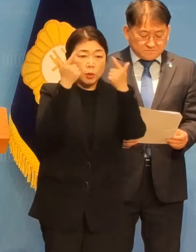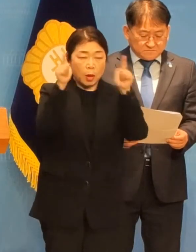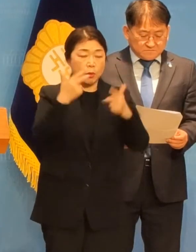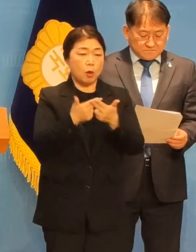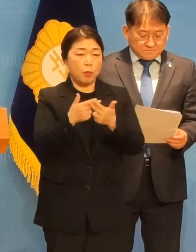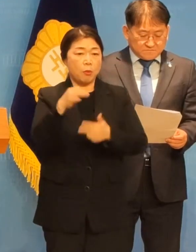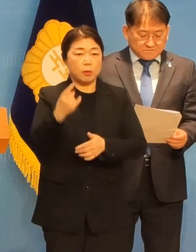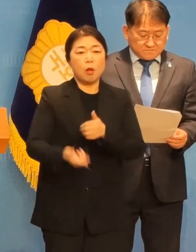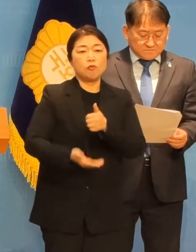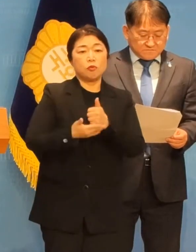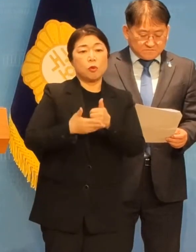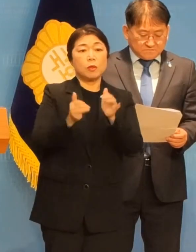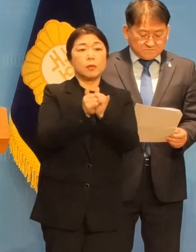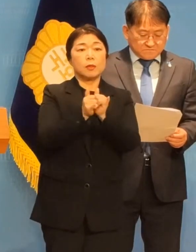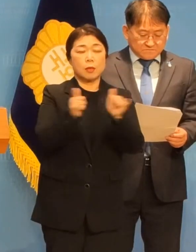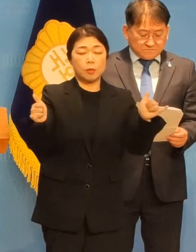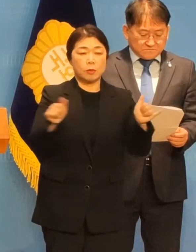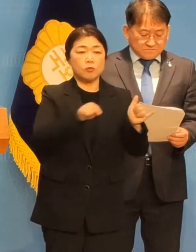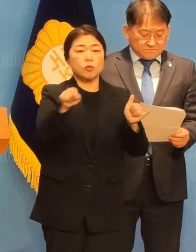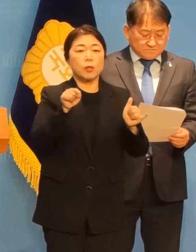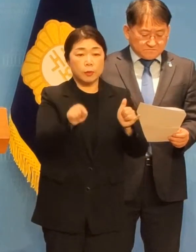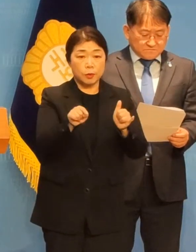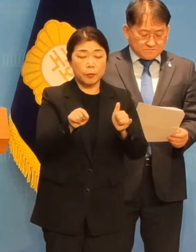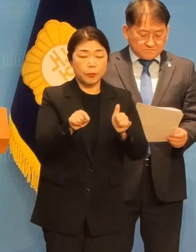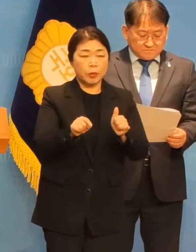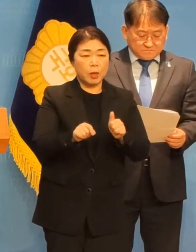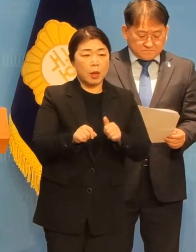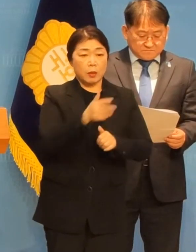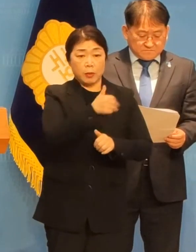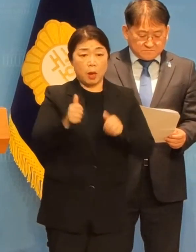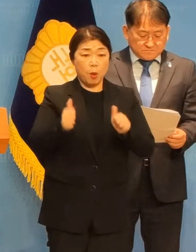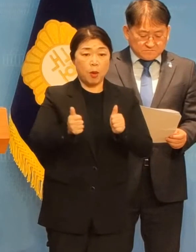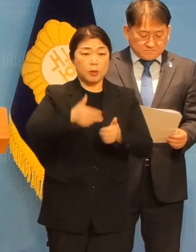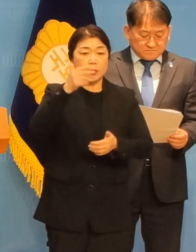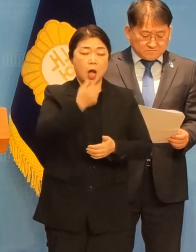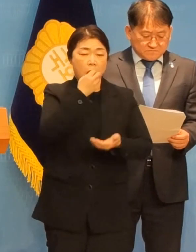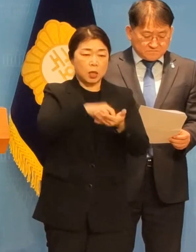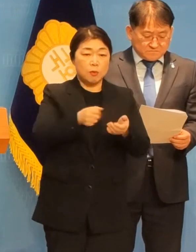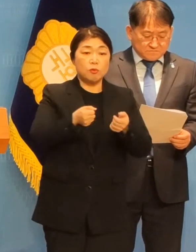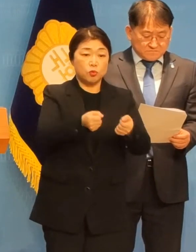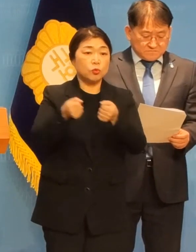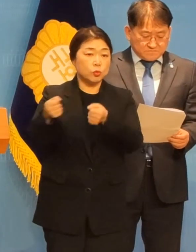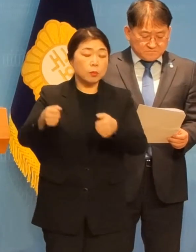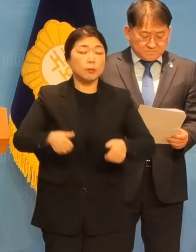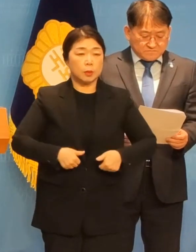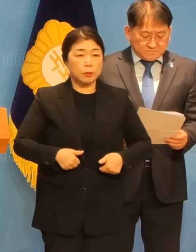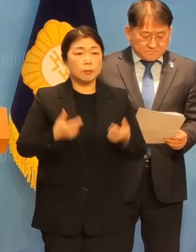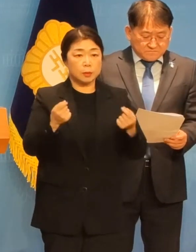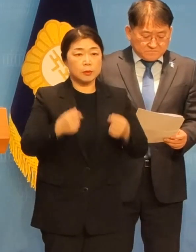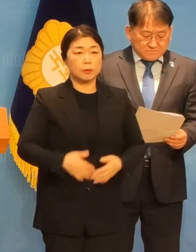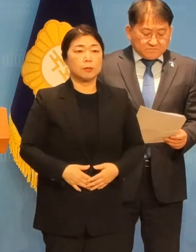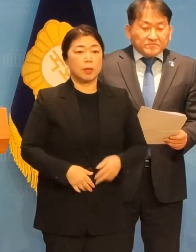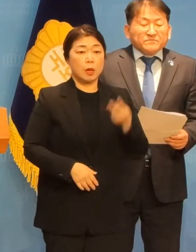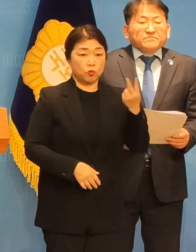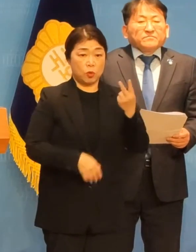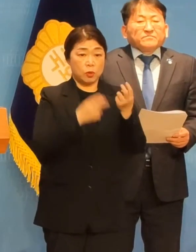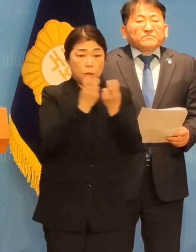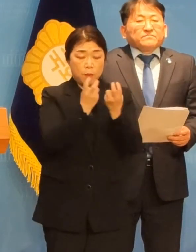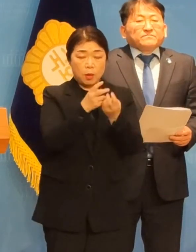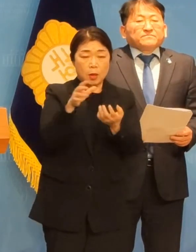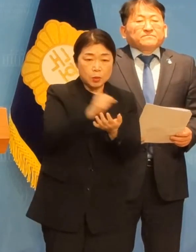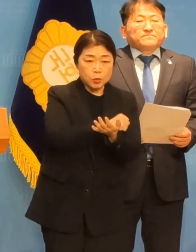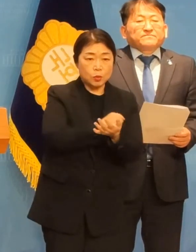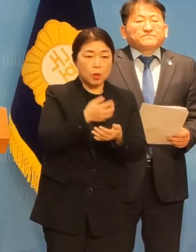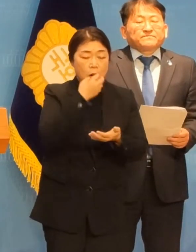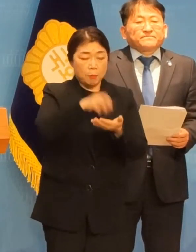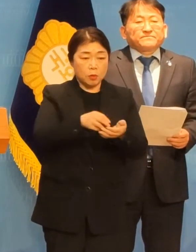협의회에서 추천하는 이들 중에서 대법원장이 임명토록 하는 방안입니다. 이렇게 두 가지 방안을 통해서